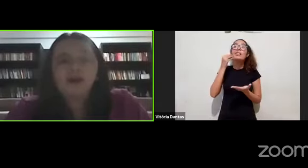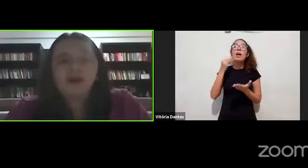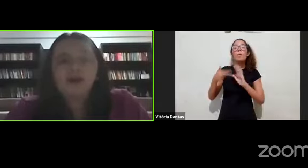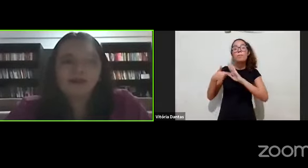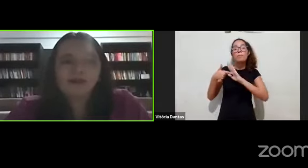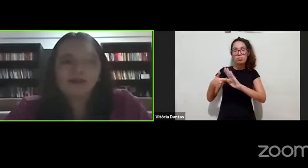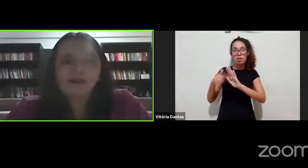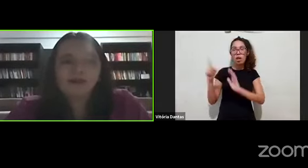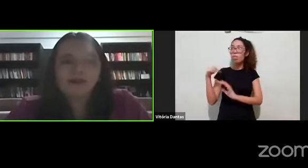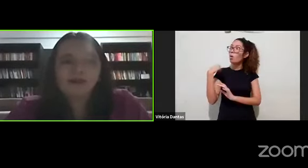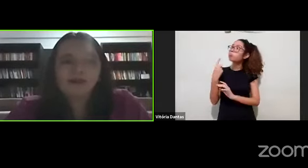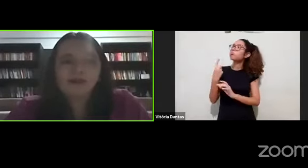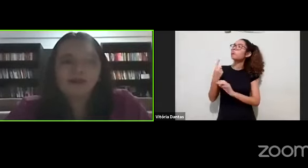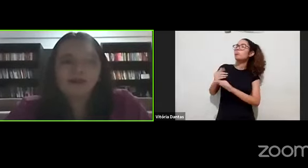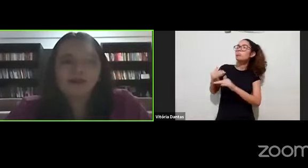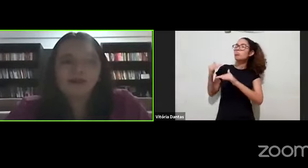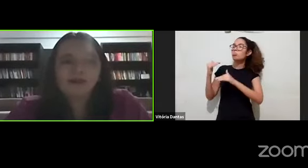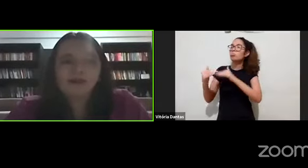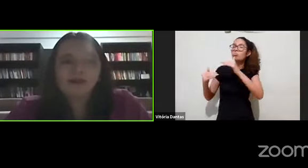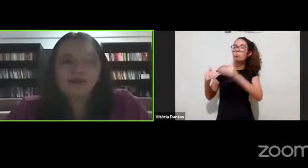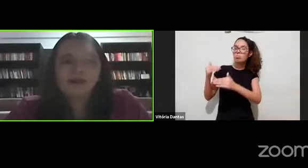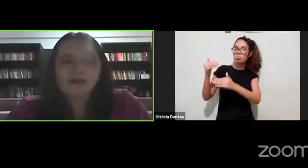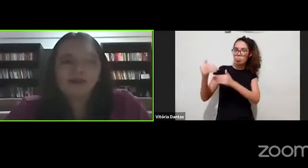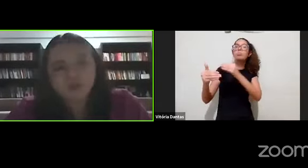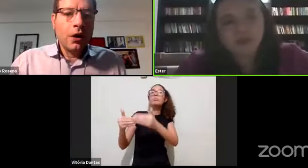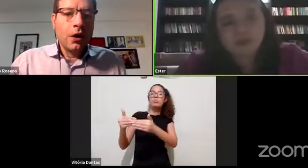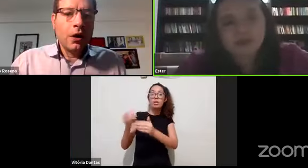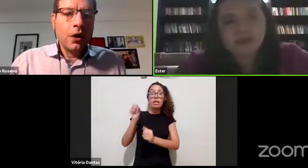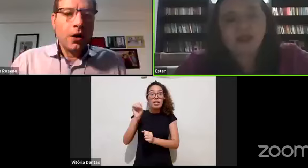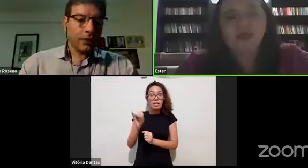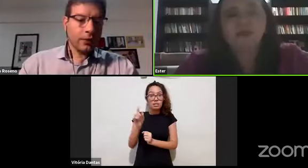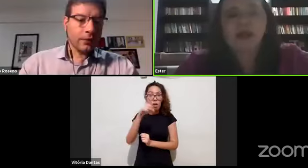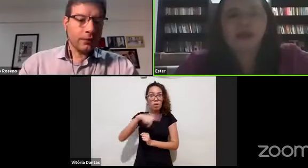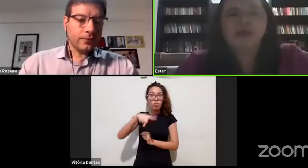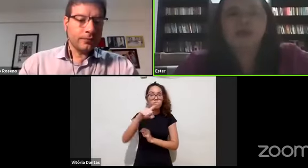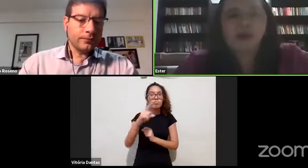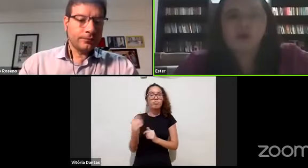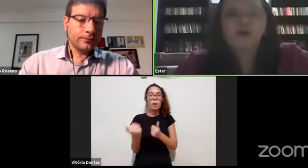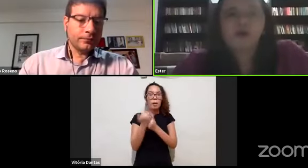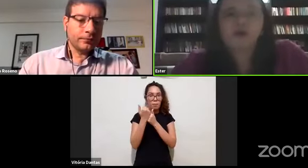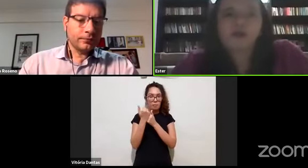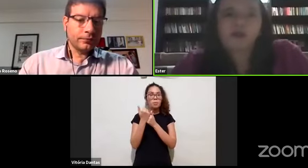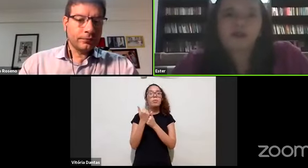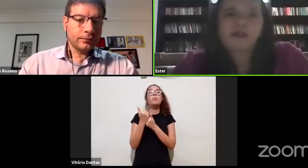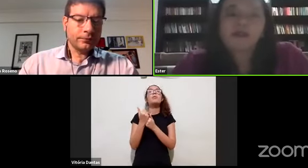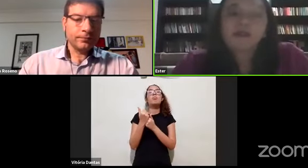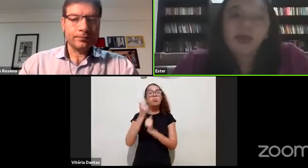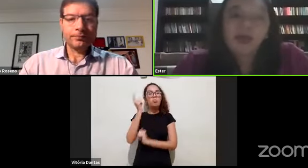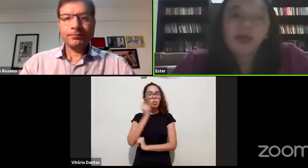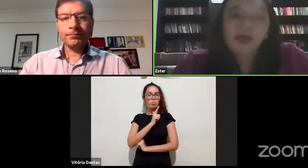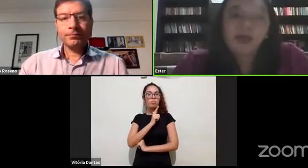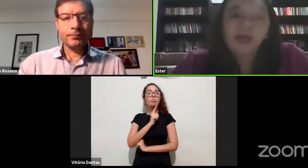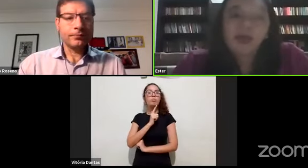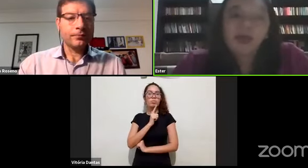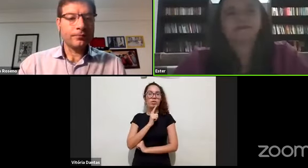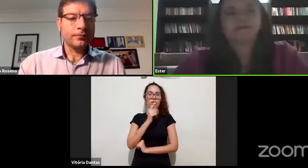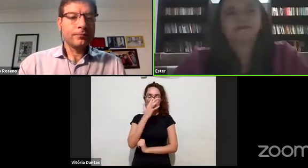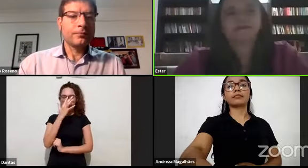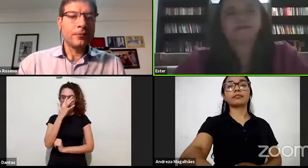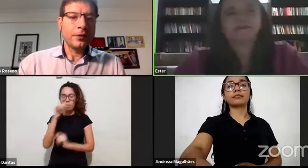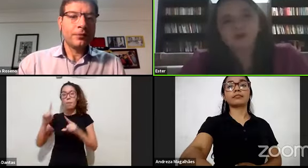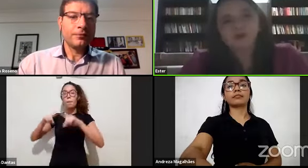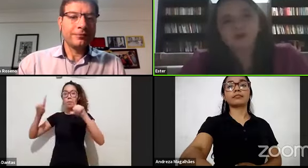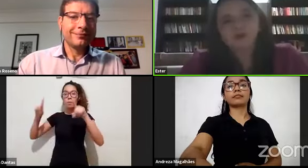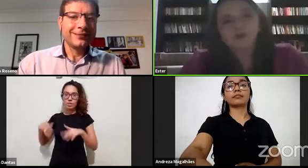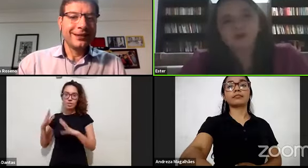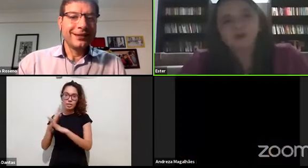a esperança na saúde e que, com todos e todas, que a gente precisa estar de mão dadas, construindo um outro projeto de cidade, né? É isso,